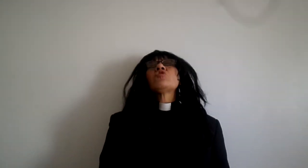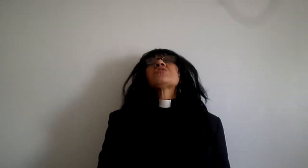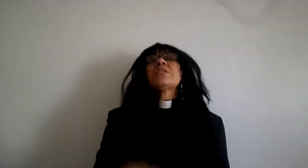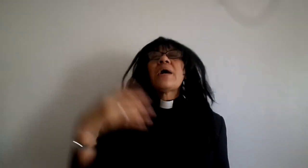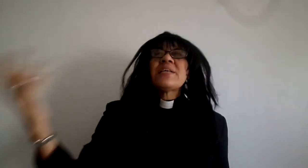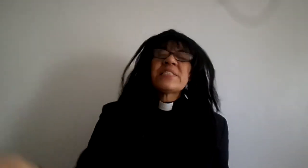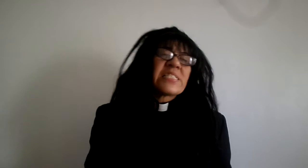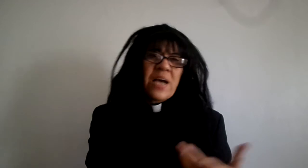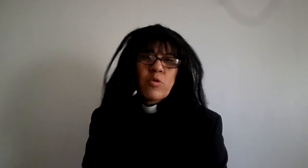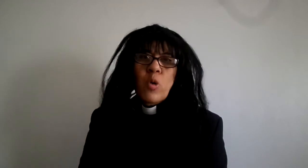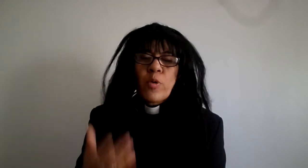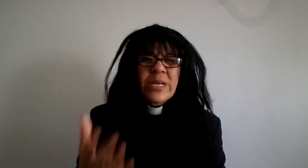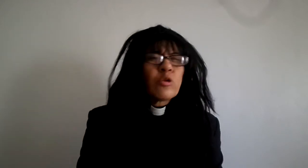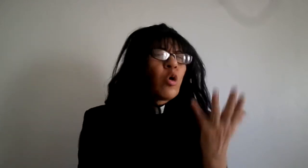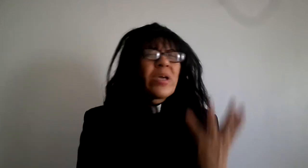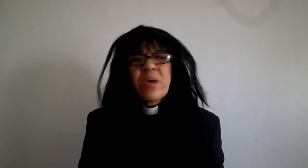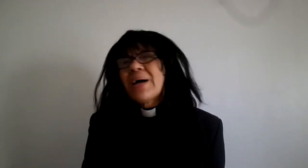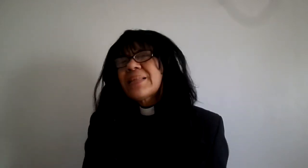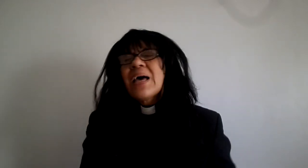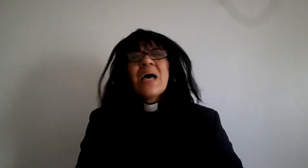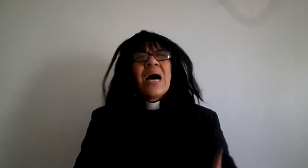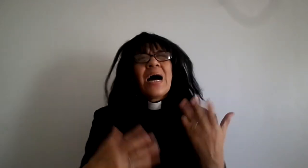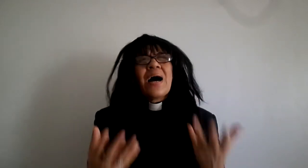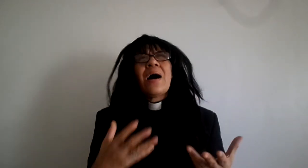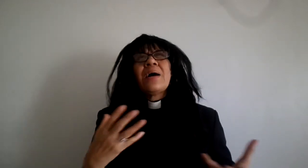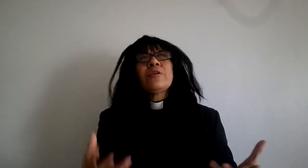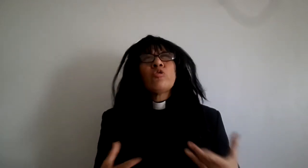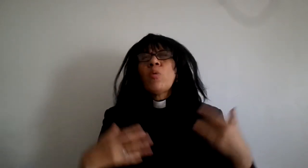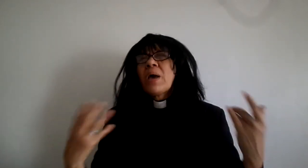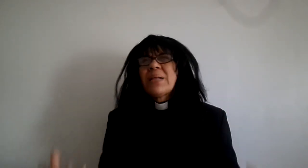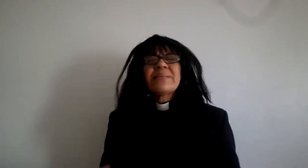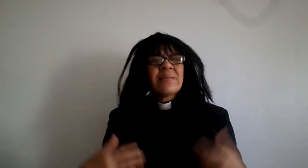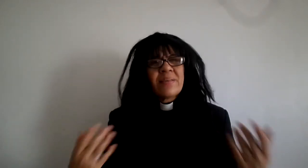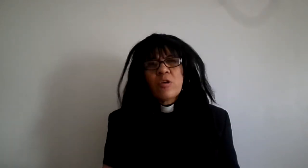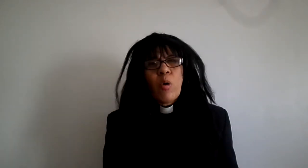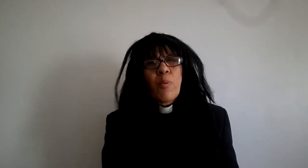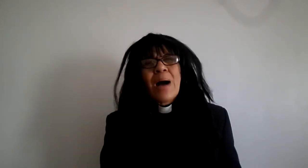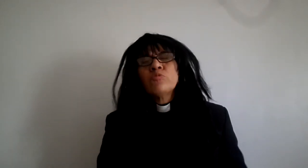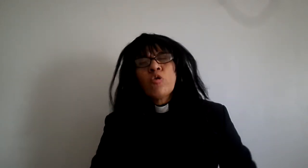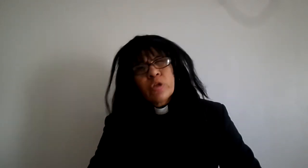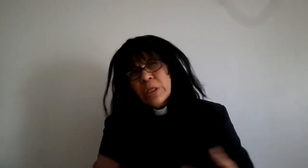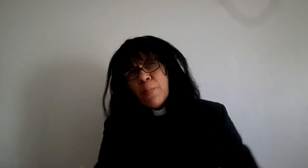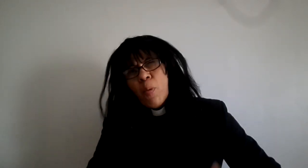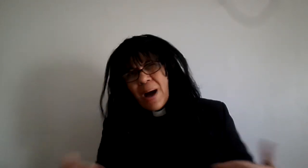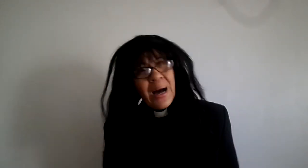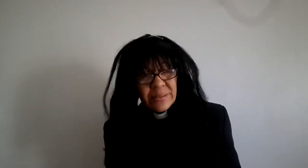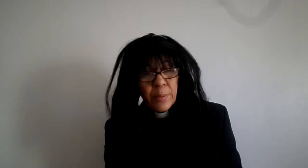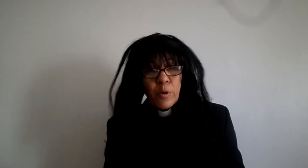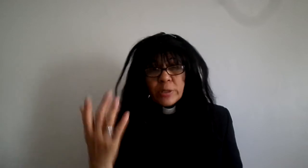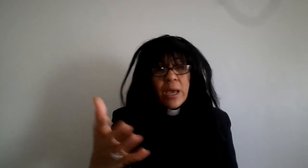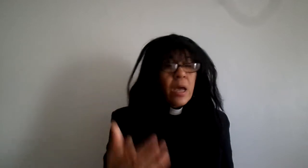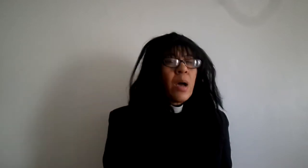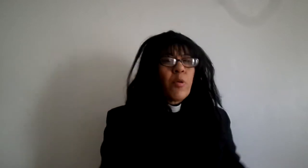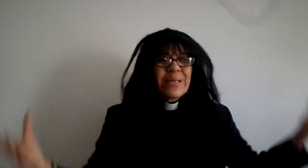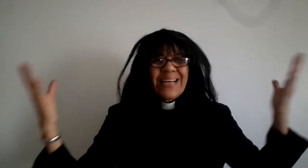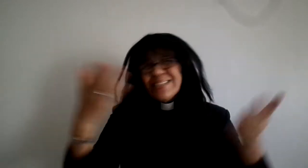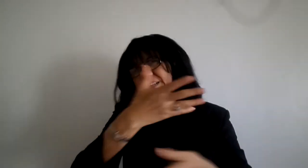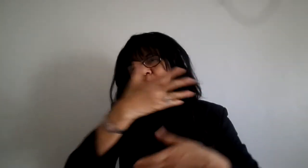Entonces le dicen a muchos, ¿por qué tú no me llevaste y tú no me hablaste de Dios a unos tiempos más antes? ¿Por qué? Porque él tenía una